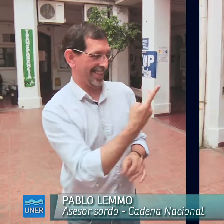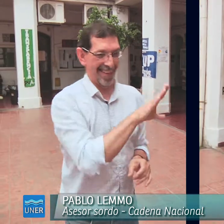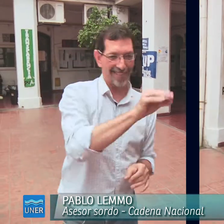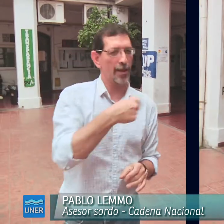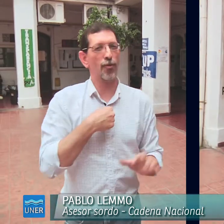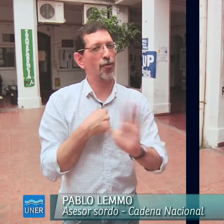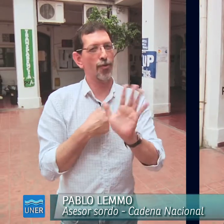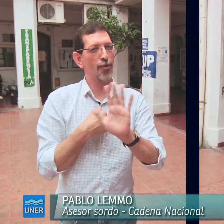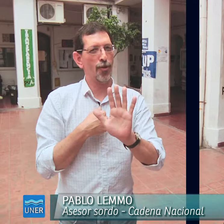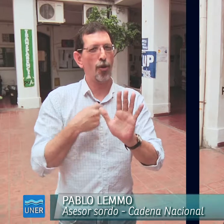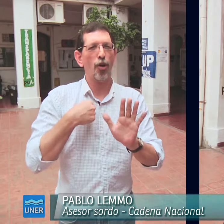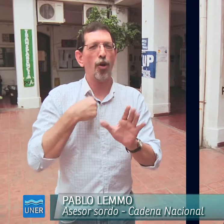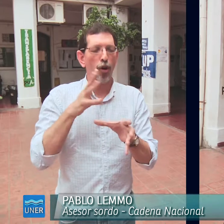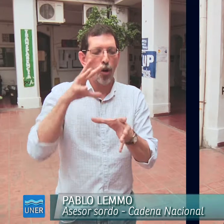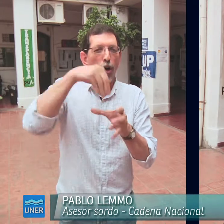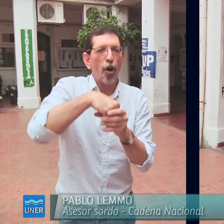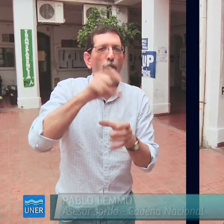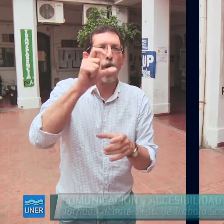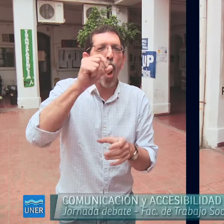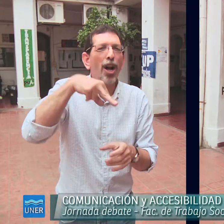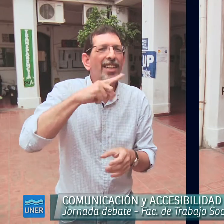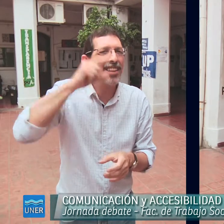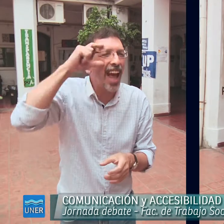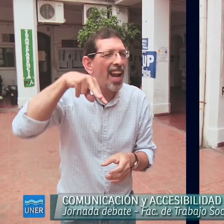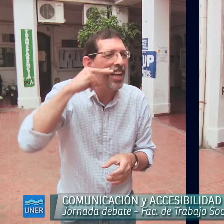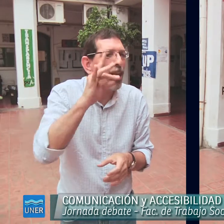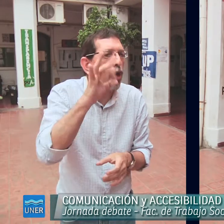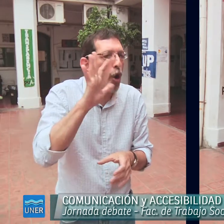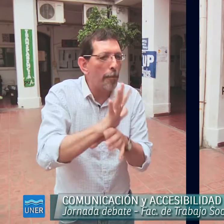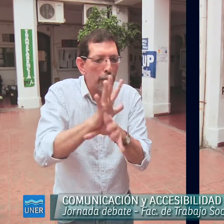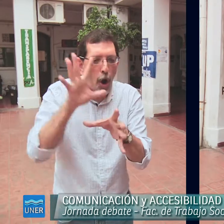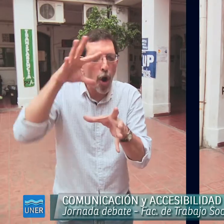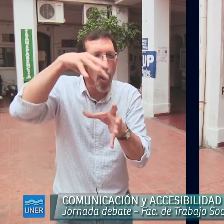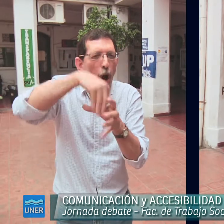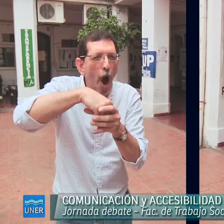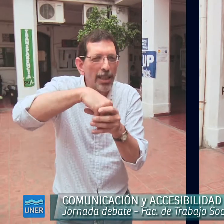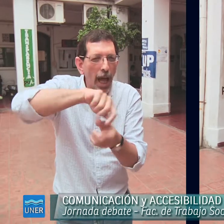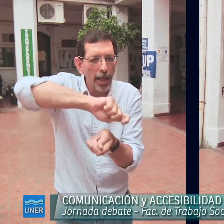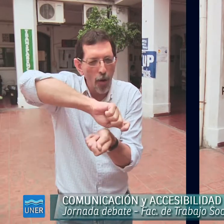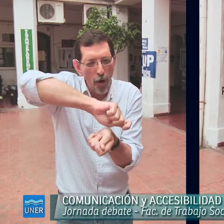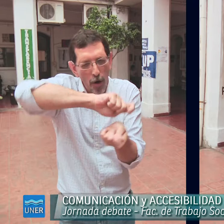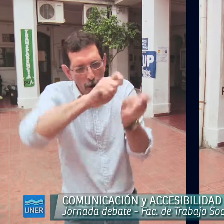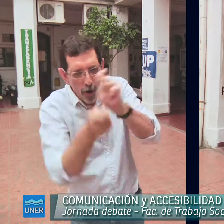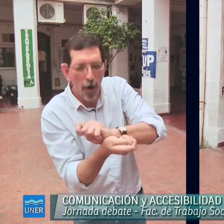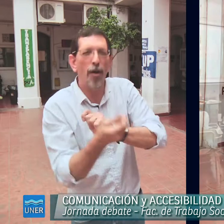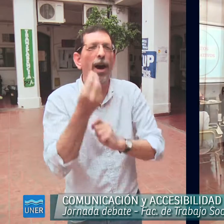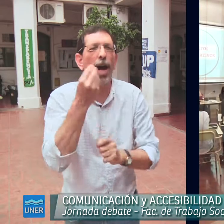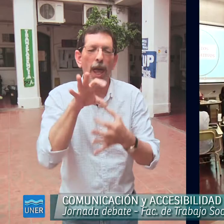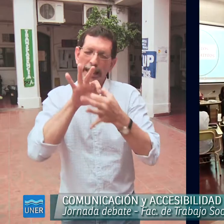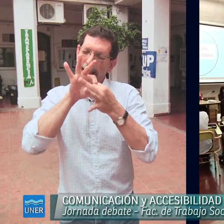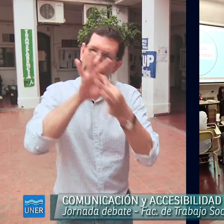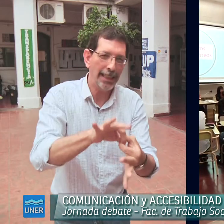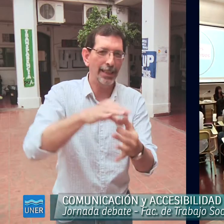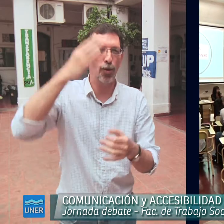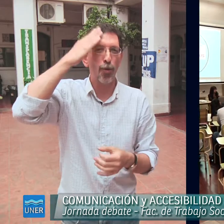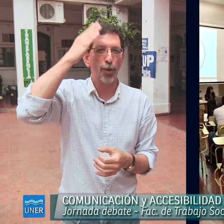está poniéndole voz a lo que yo estoy diciendo. No es el trabajo que hicimos, sino que trabajamos sobre los contenidos, ¿sí? Cómo